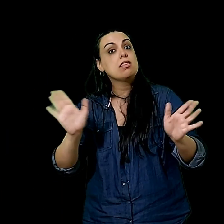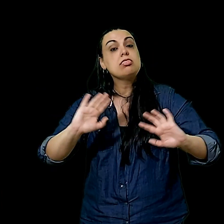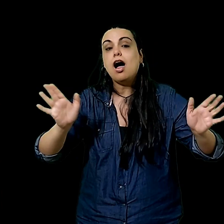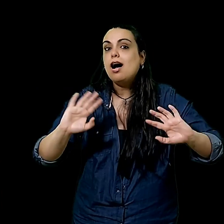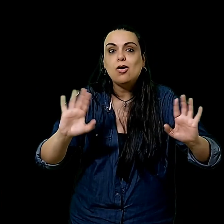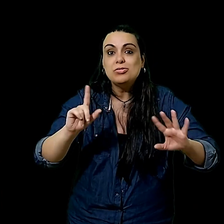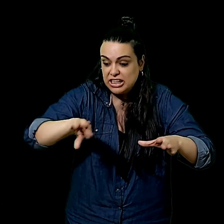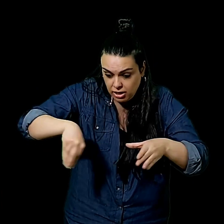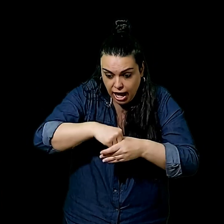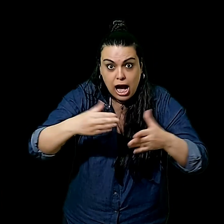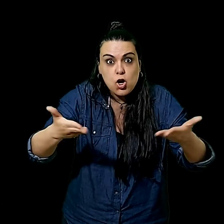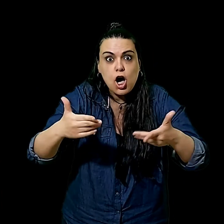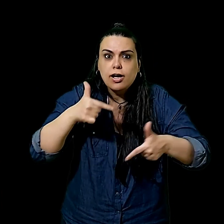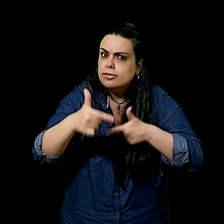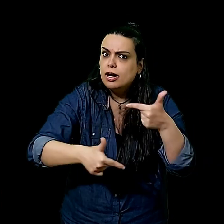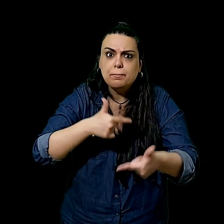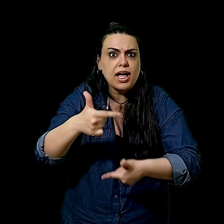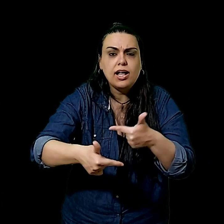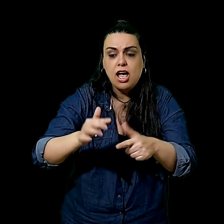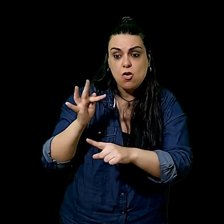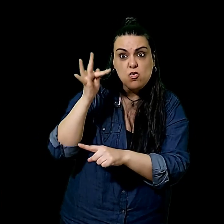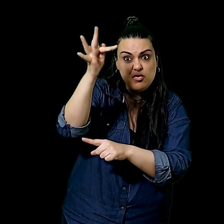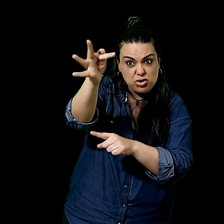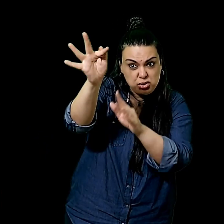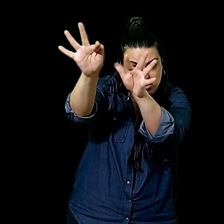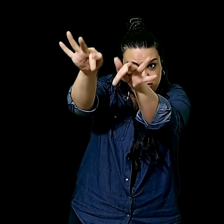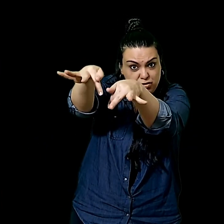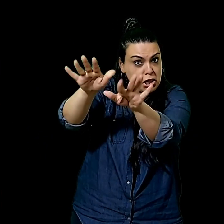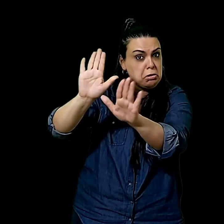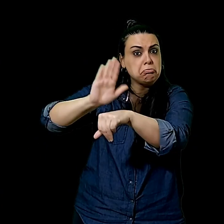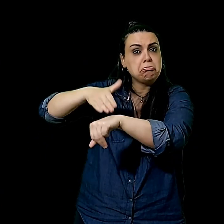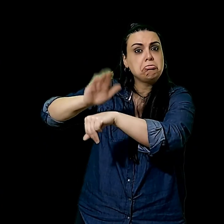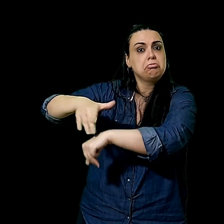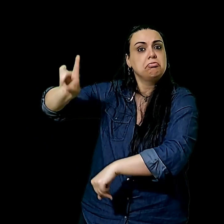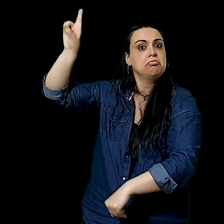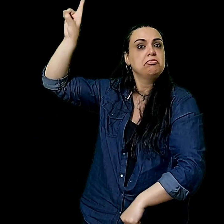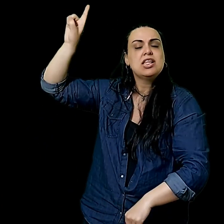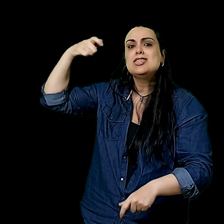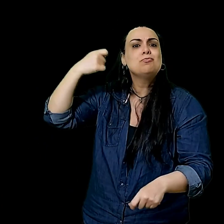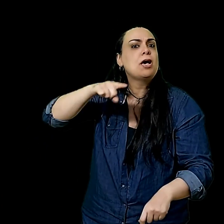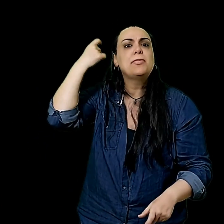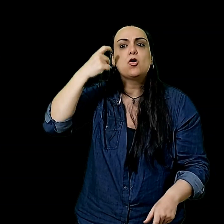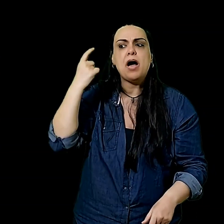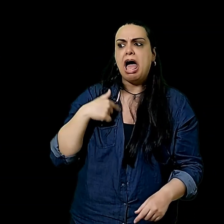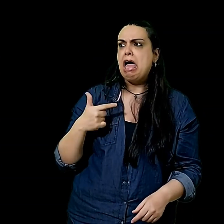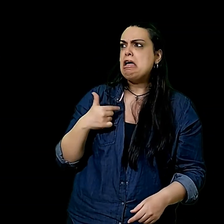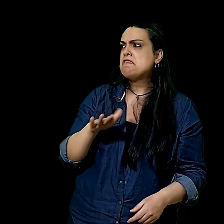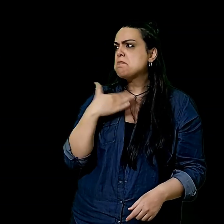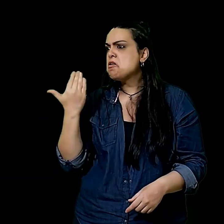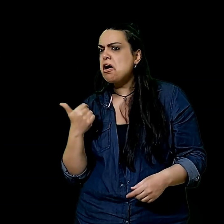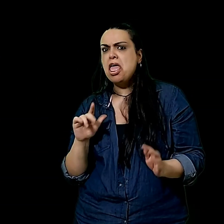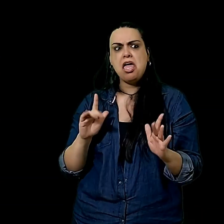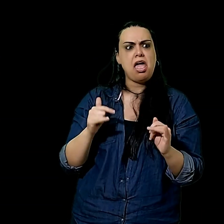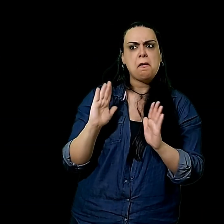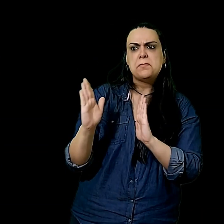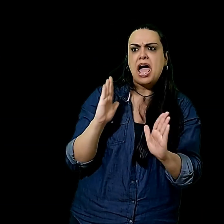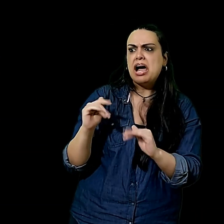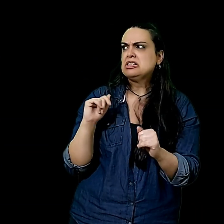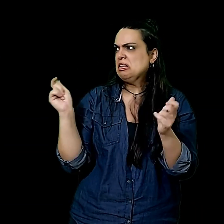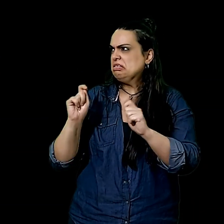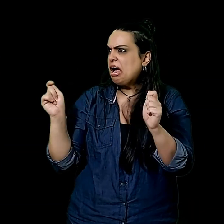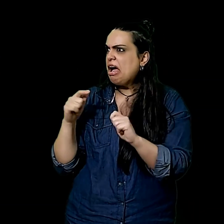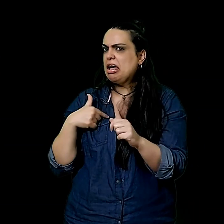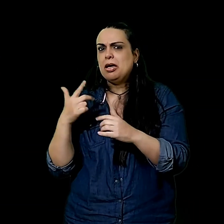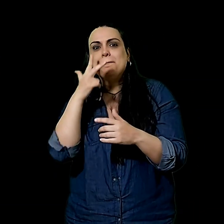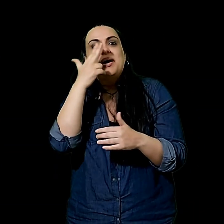é comigo. E quando ele demonstra essa preocupação, ele diz que quer saber o prazo e